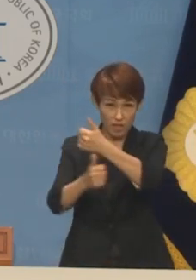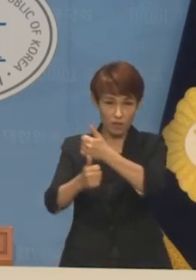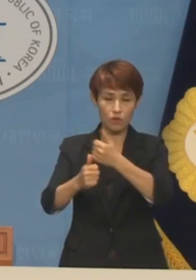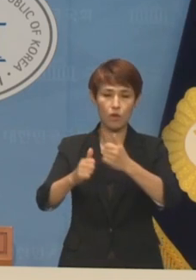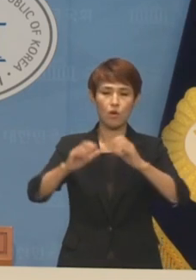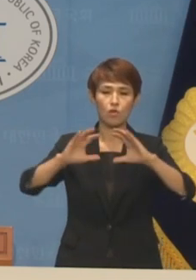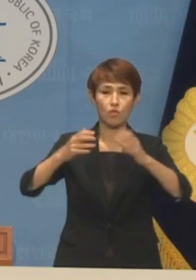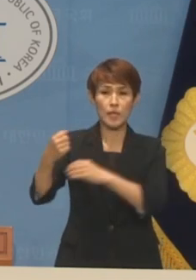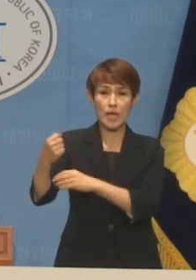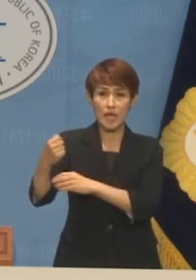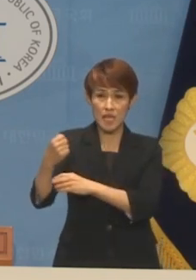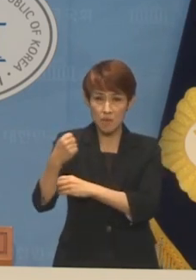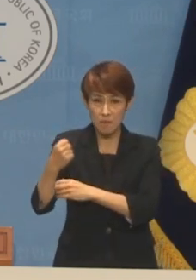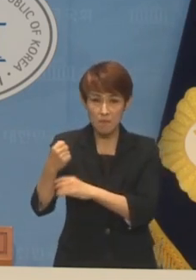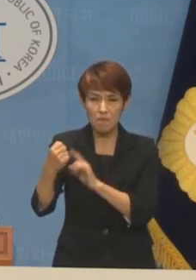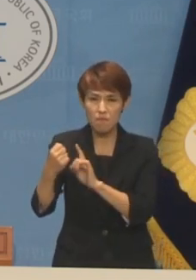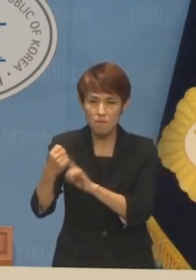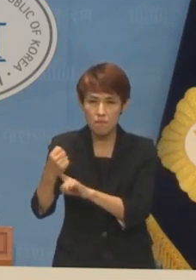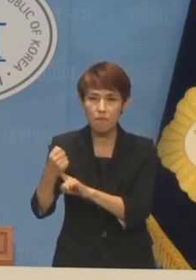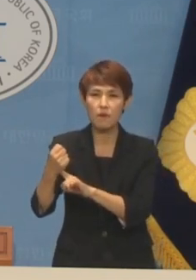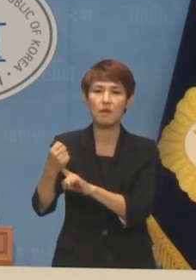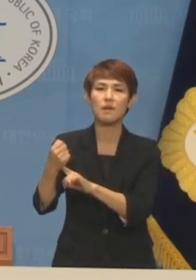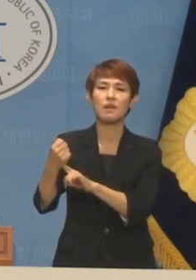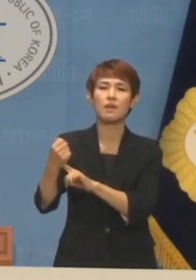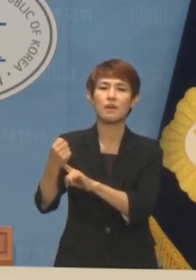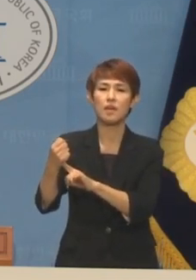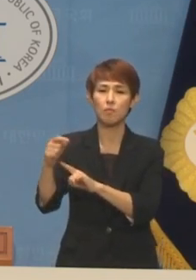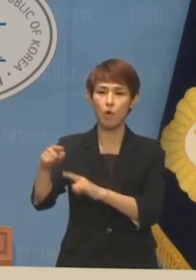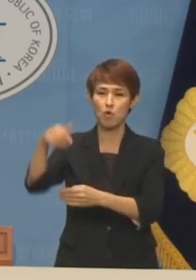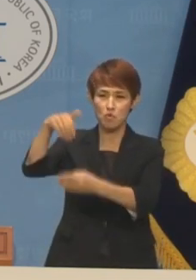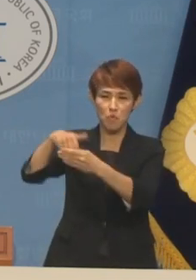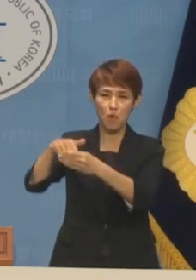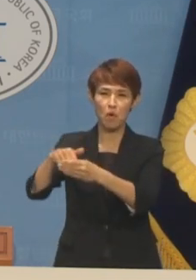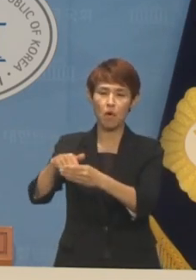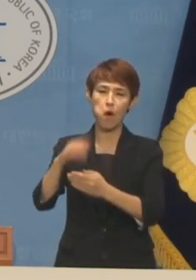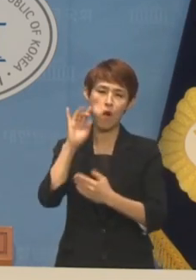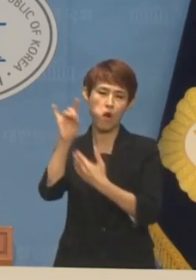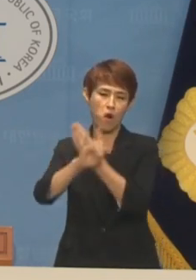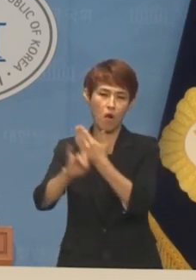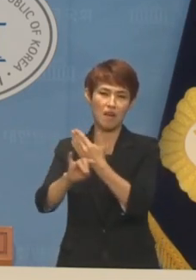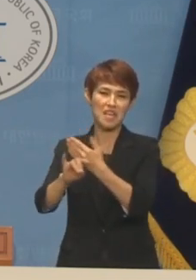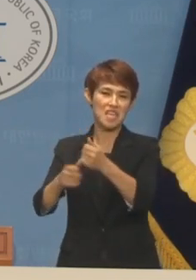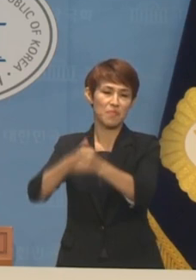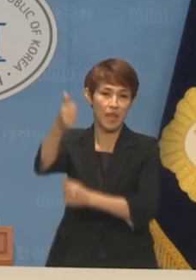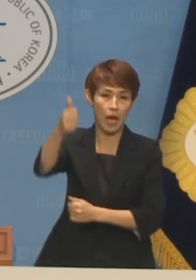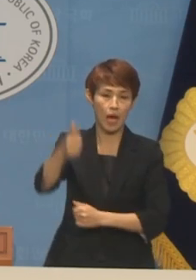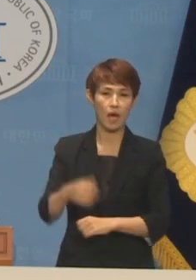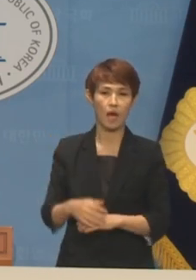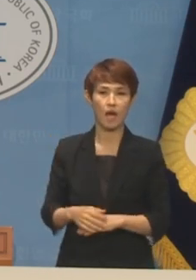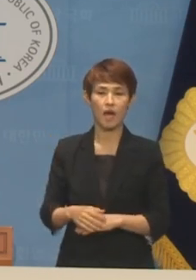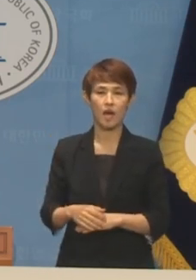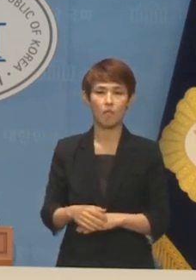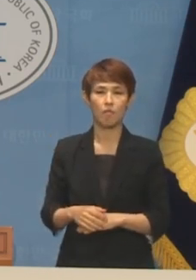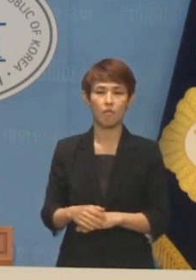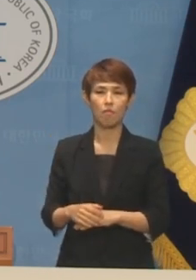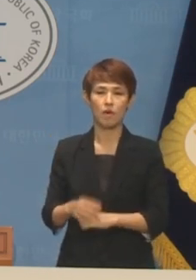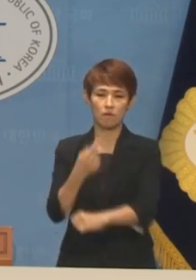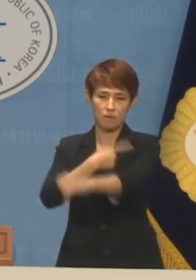투표가 윗선을 이깁니다. 투표가 무능을 이깁니다.